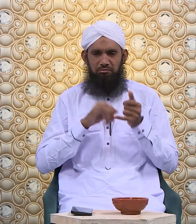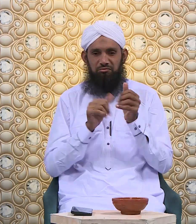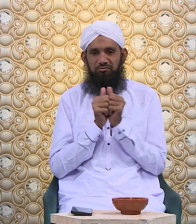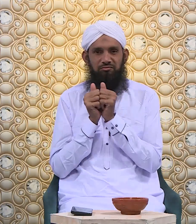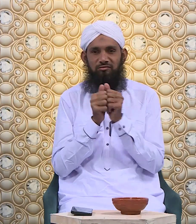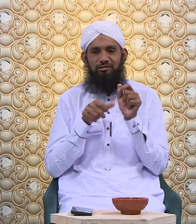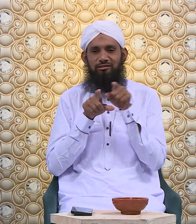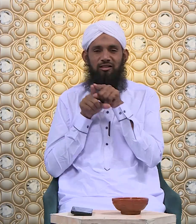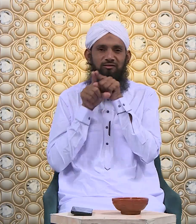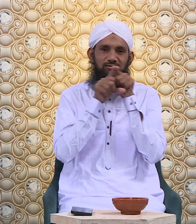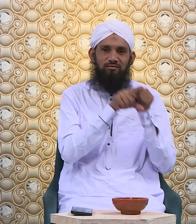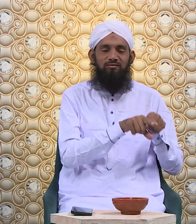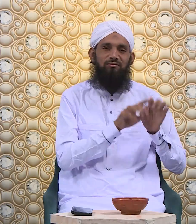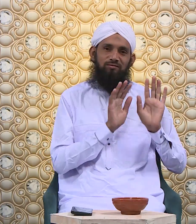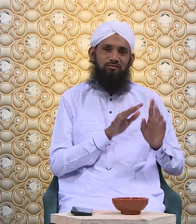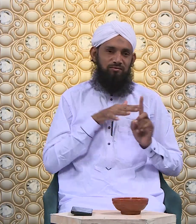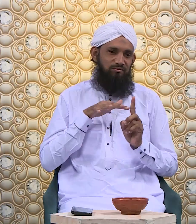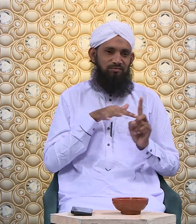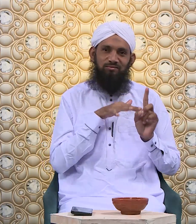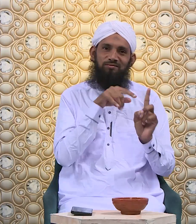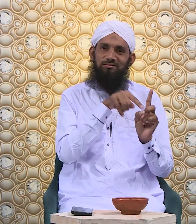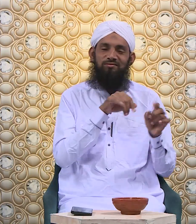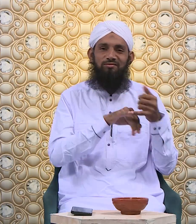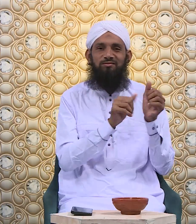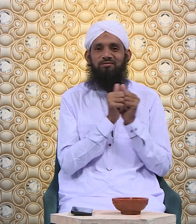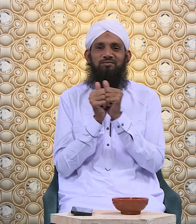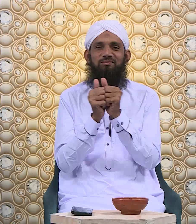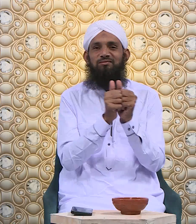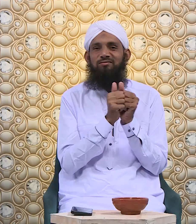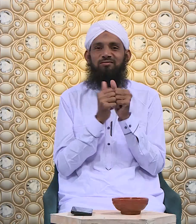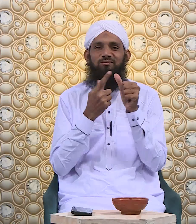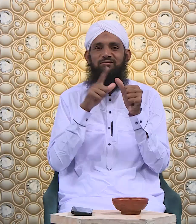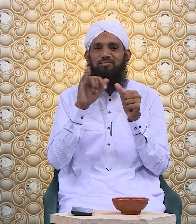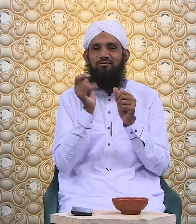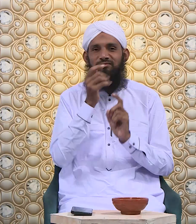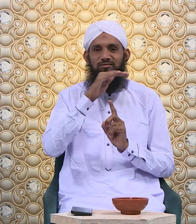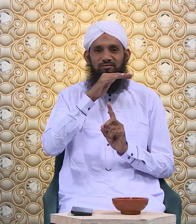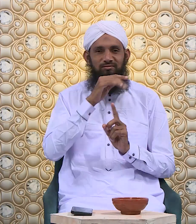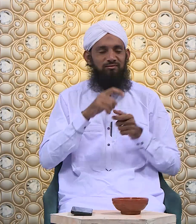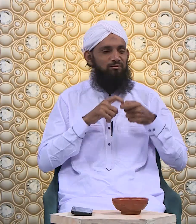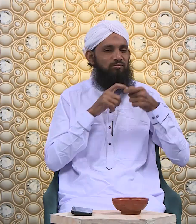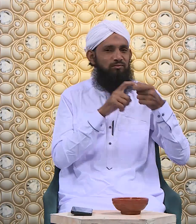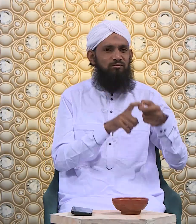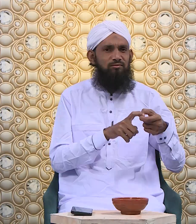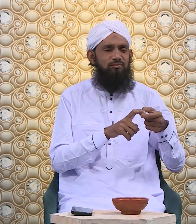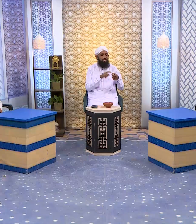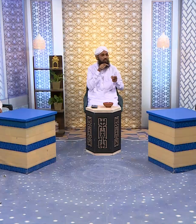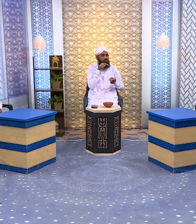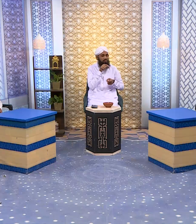کے ساتھ آیادت کے لئے حاضر ہوئے حضرت سیدنا علی المرتضاء رضی اللہ عنہ نے خیریت دریاف کرتے ہوئے فرمایا اے نواس